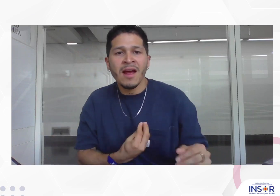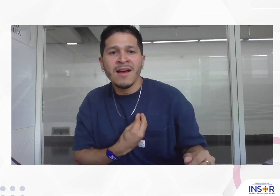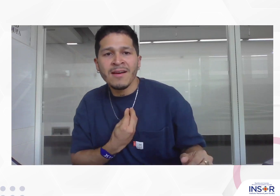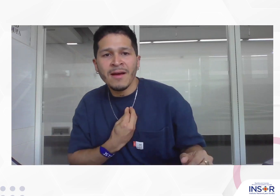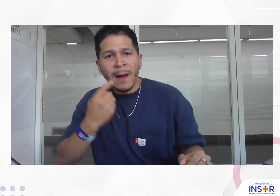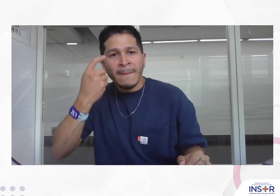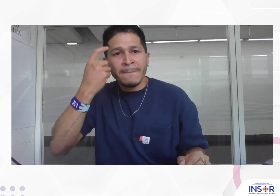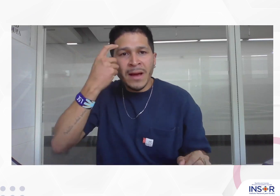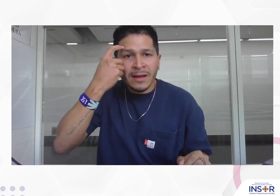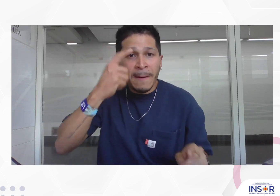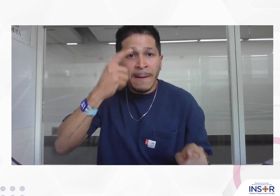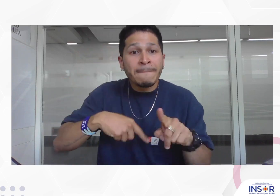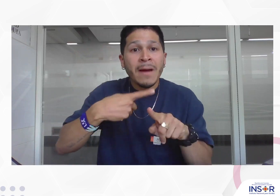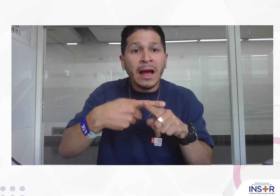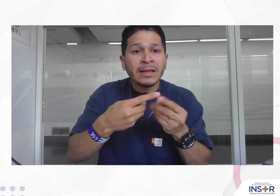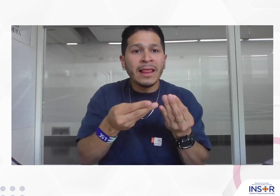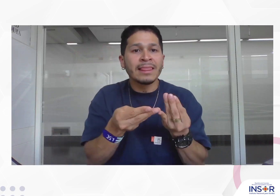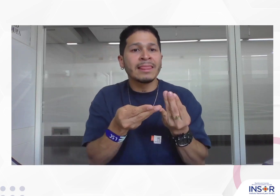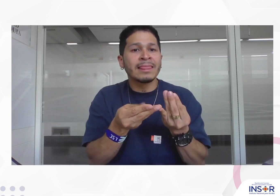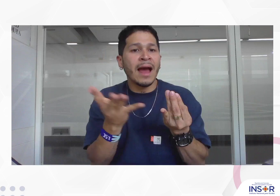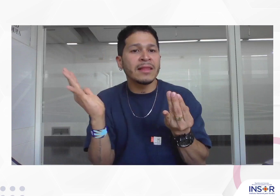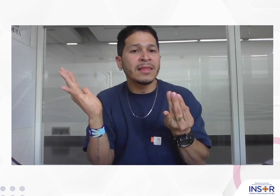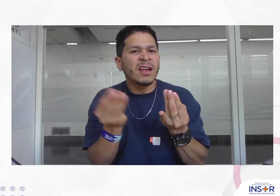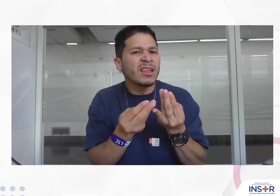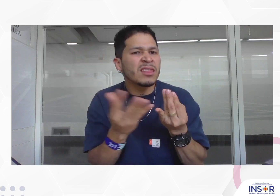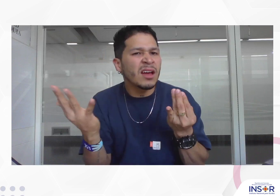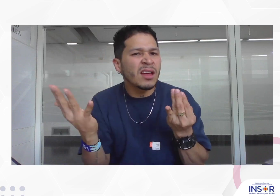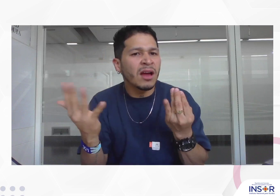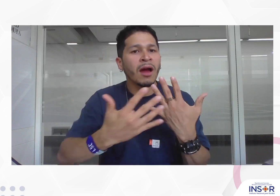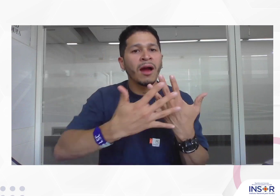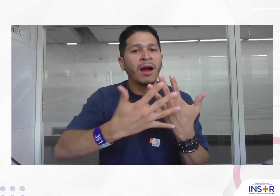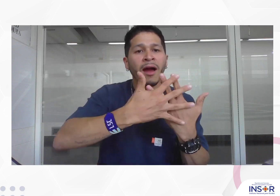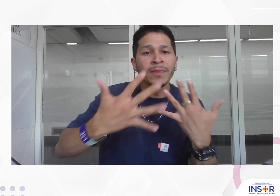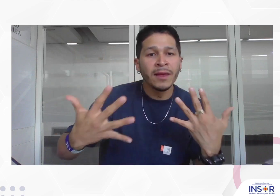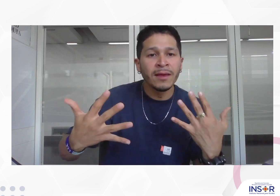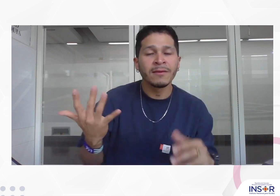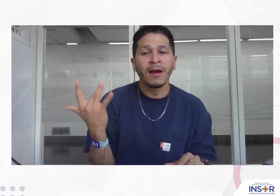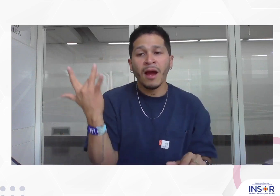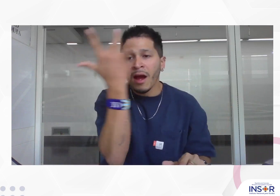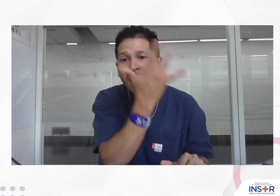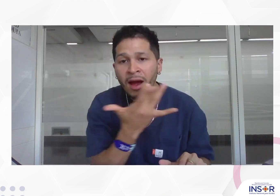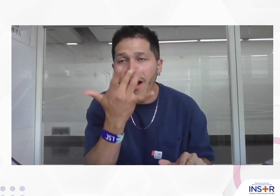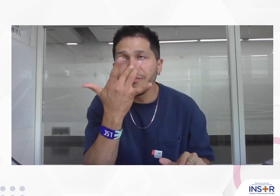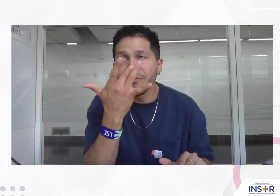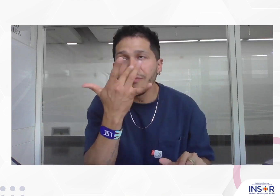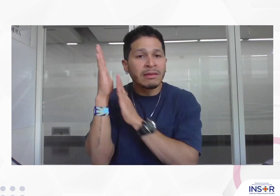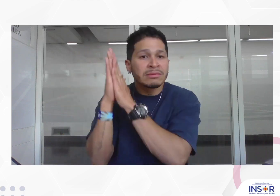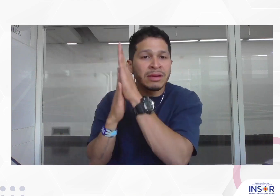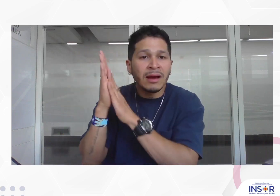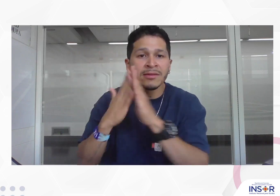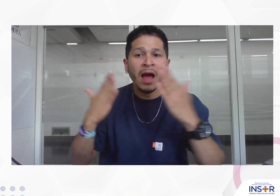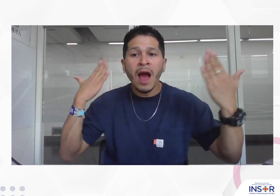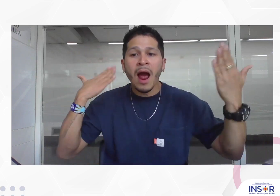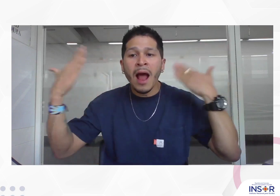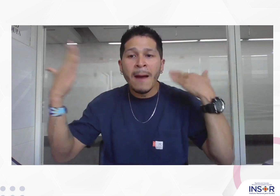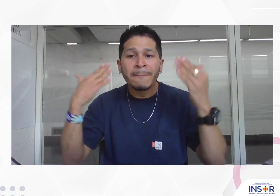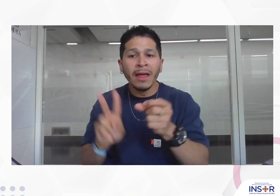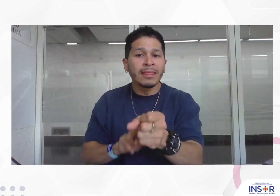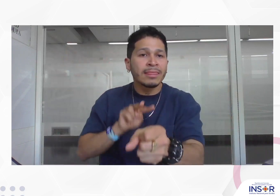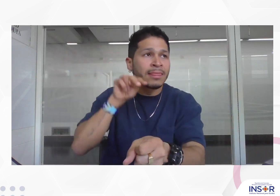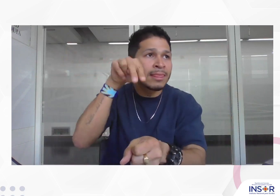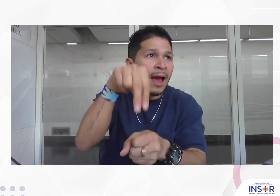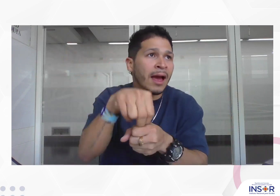ámbito familiar, económico, la religión, el pensamiento, la pertenencia a grupos étnicos, la pertenencia a